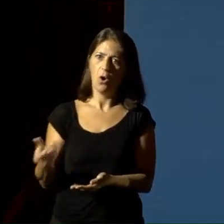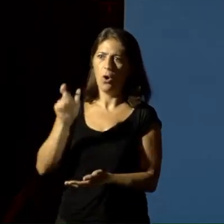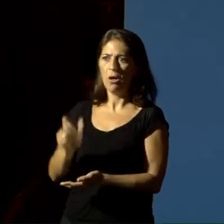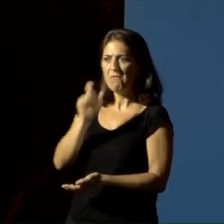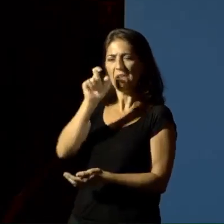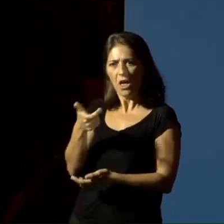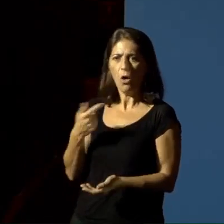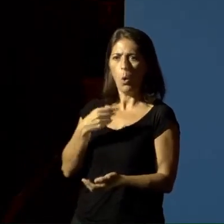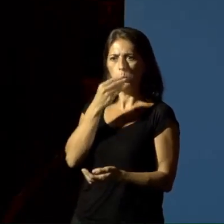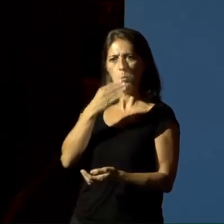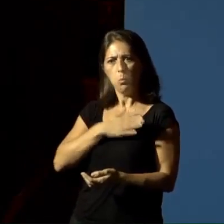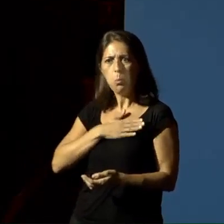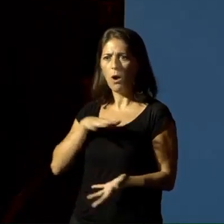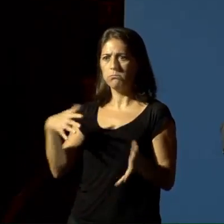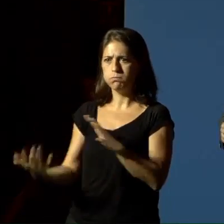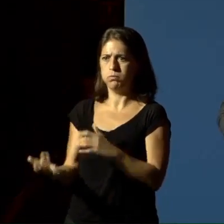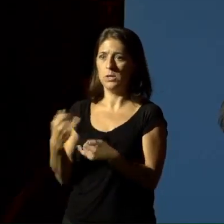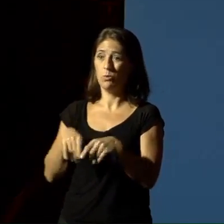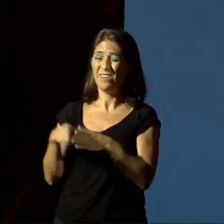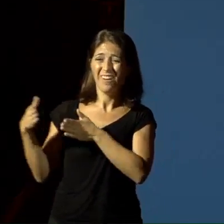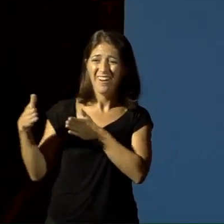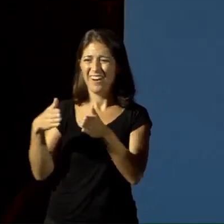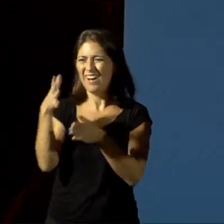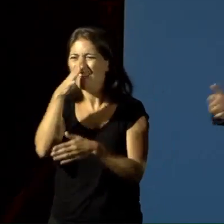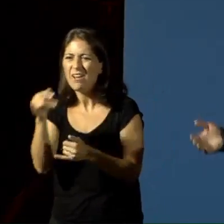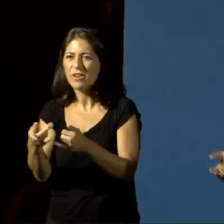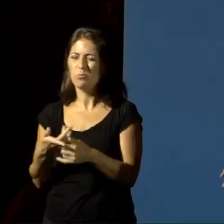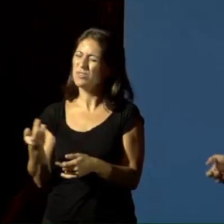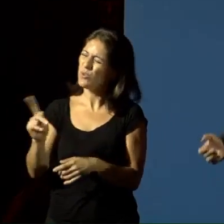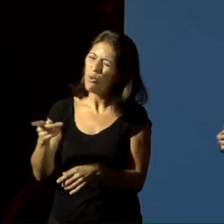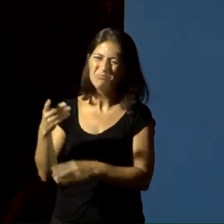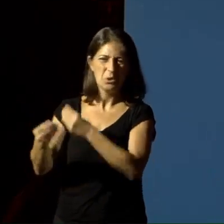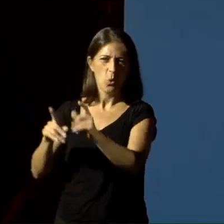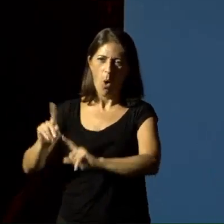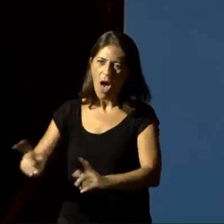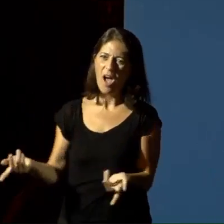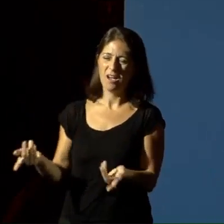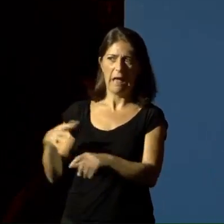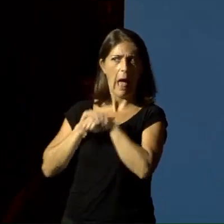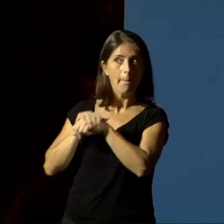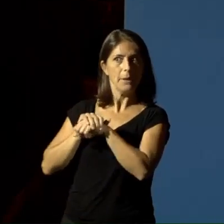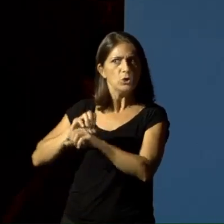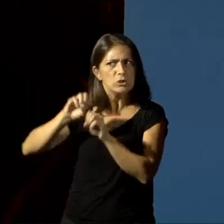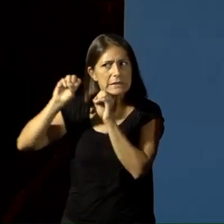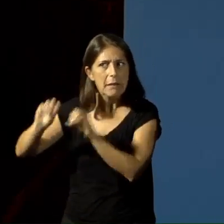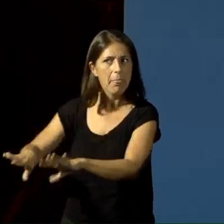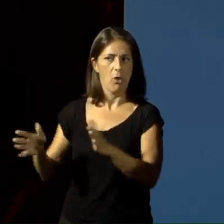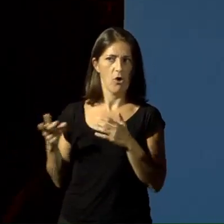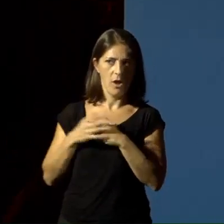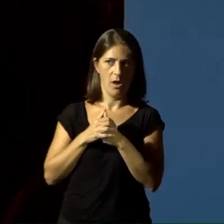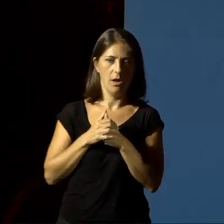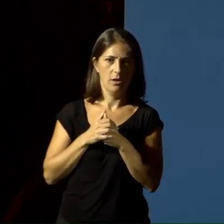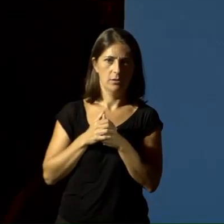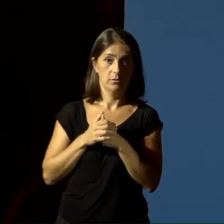Feijóo, faite bon. É o camiño da imputación, deixa esa xente, deixa de facer esas cousas, deixa eses amigos.